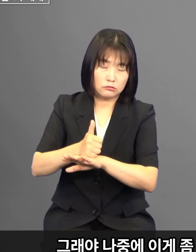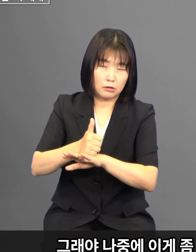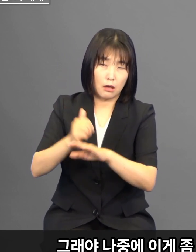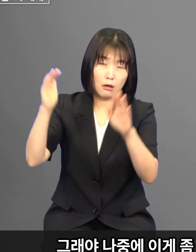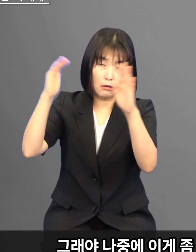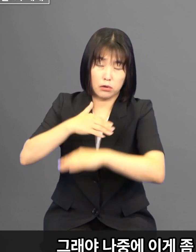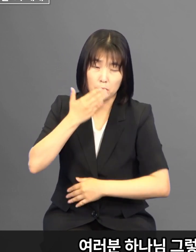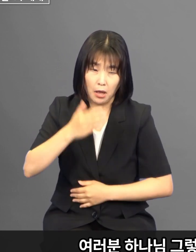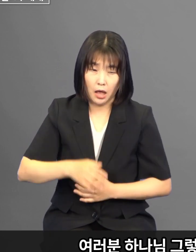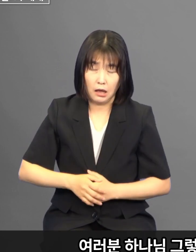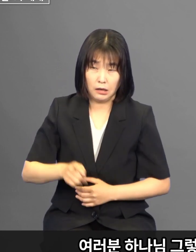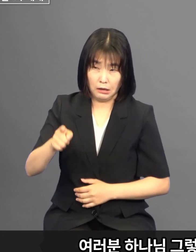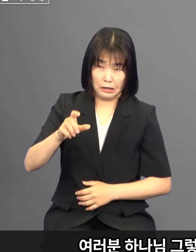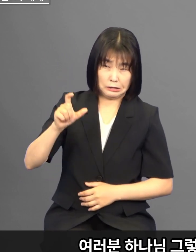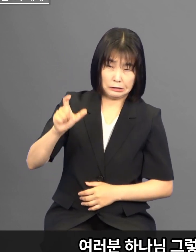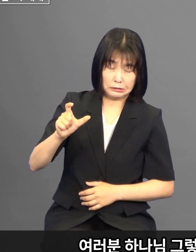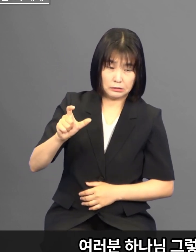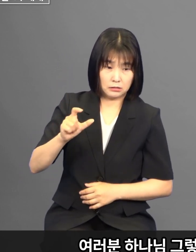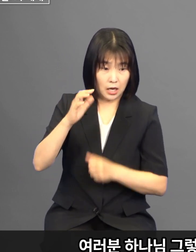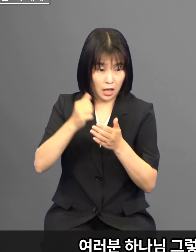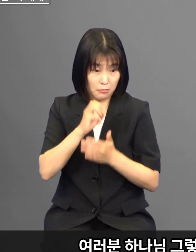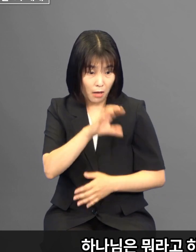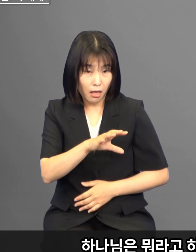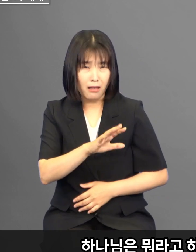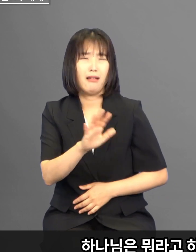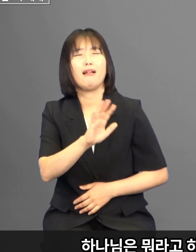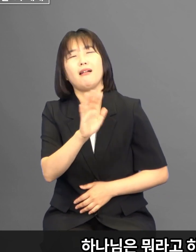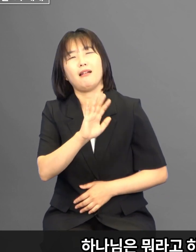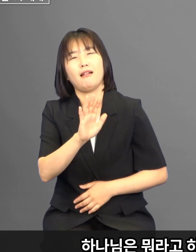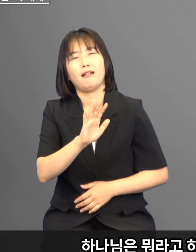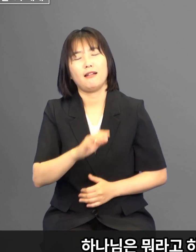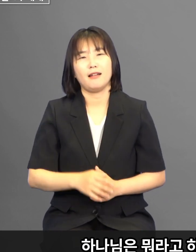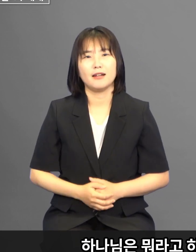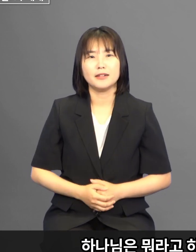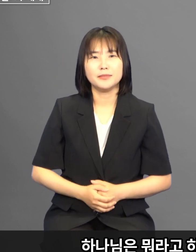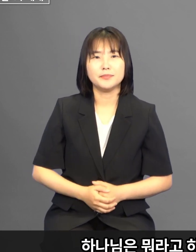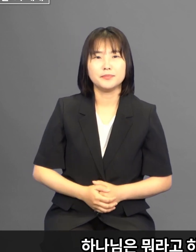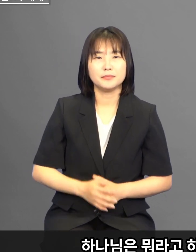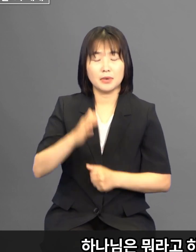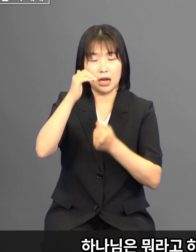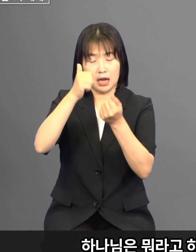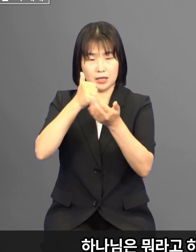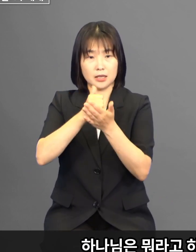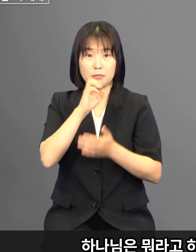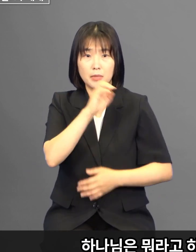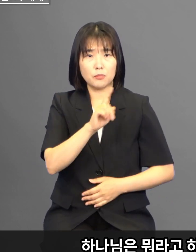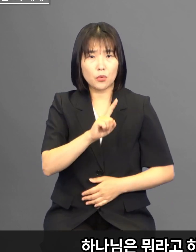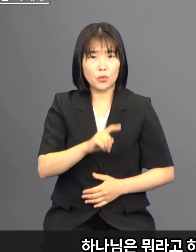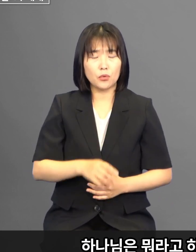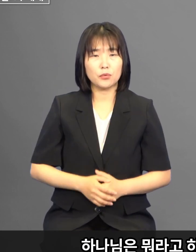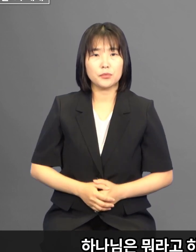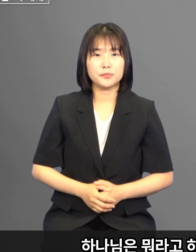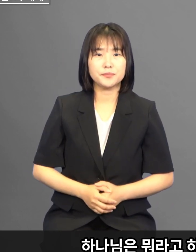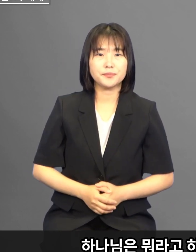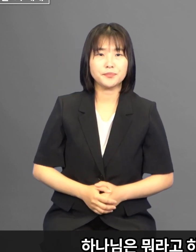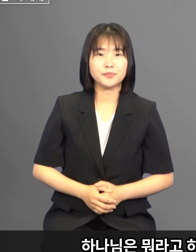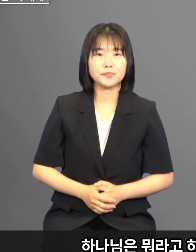너무 튼튼하니까. 여러분, 하나님 그렇게 말씀하셨습니까? 아니에요. 하나님 뭐라고 하시냐면, 좀 믿겨지지 않는